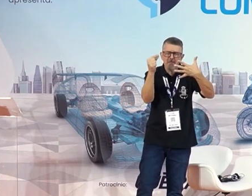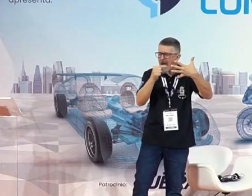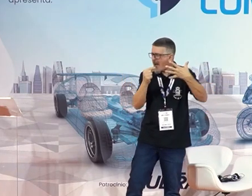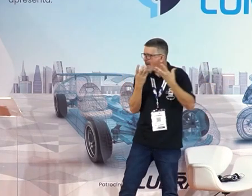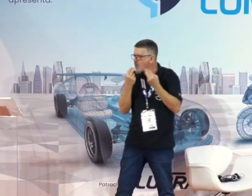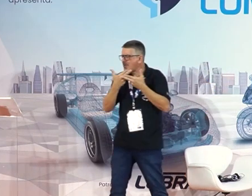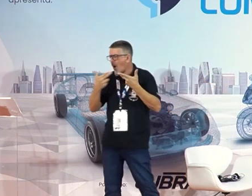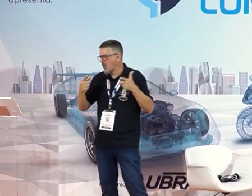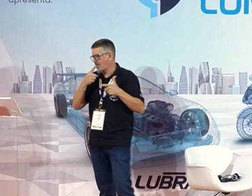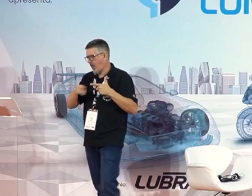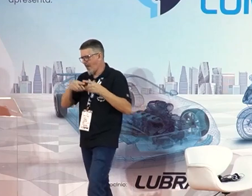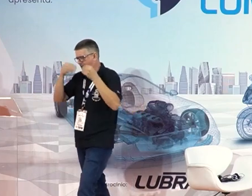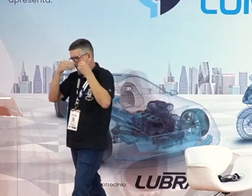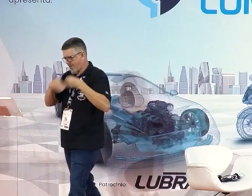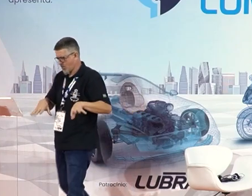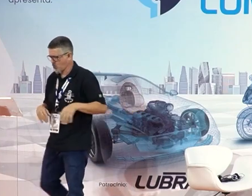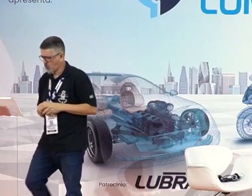vários problemas de carro.